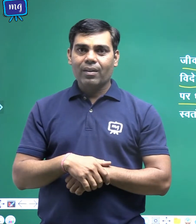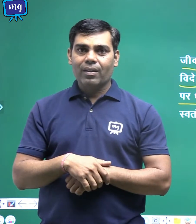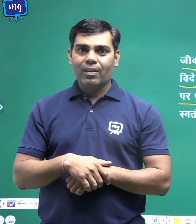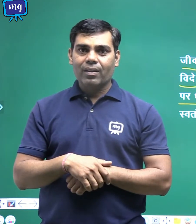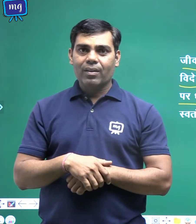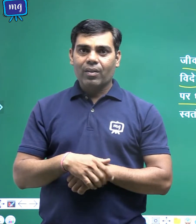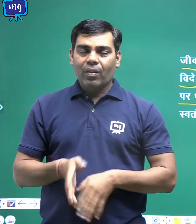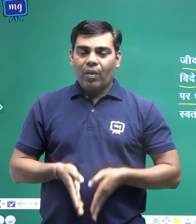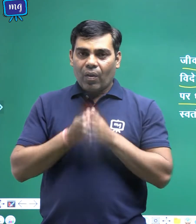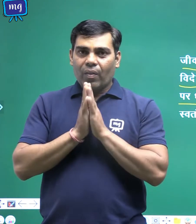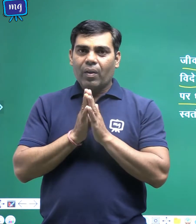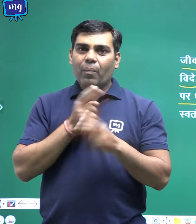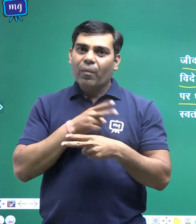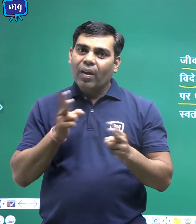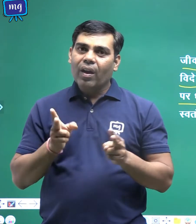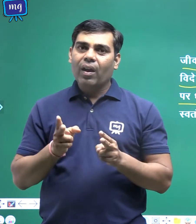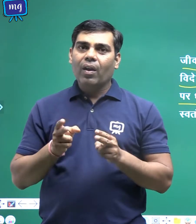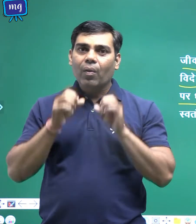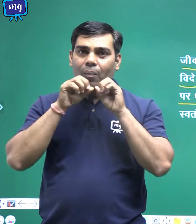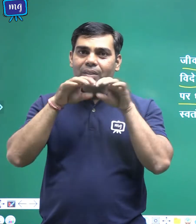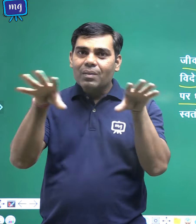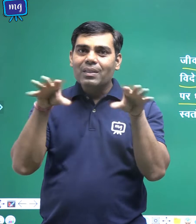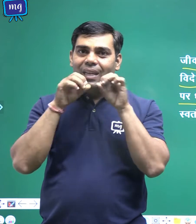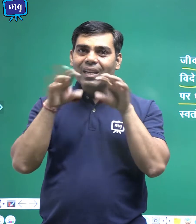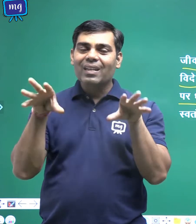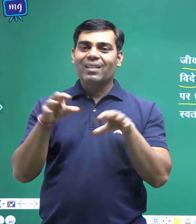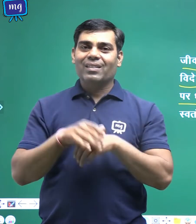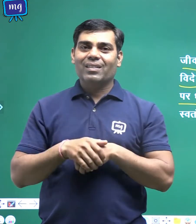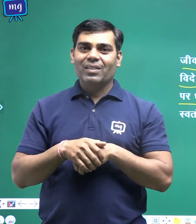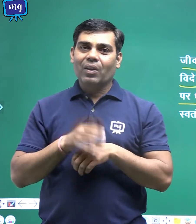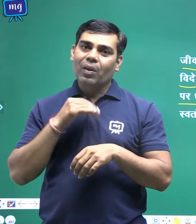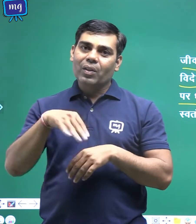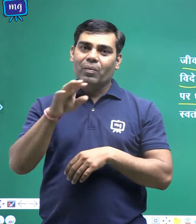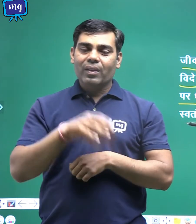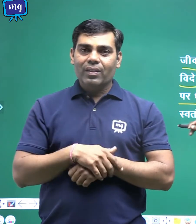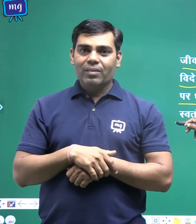धर्म का प्रचार प्रसार करती हुई